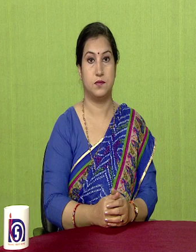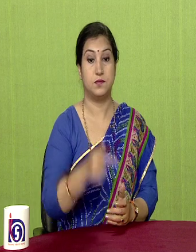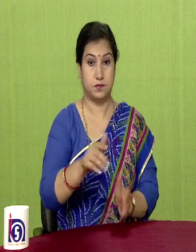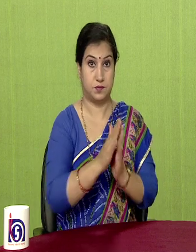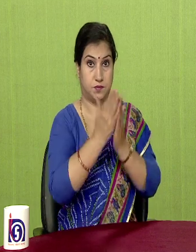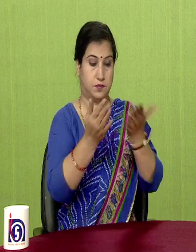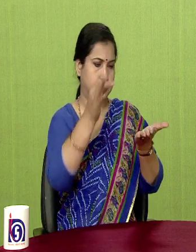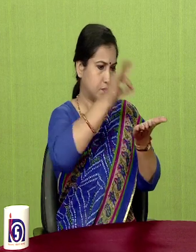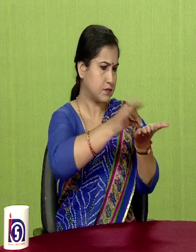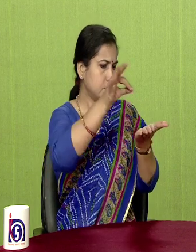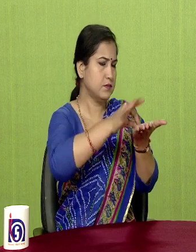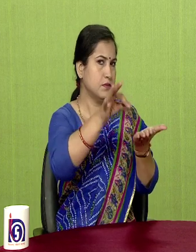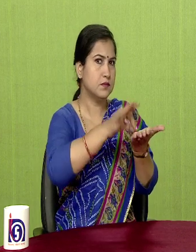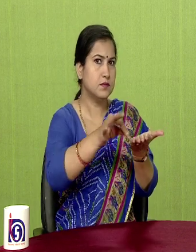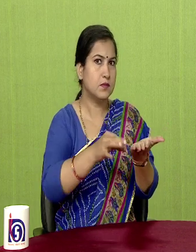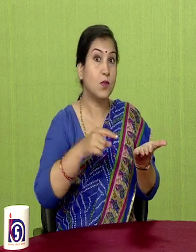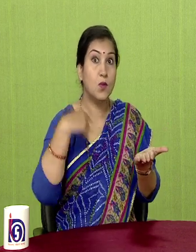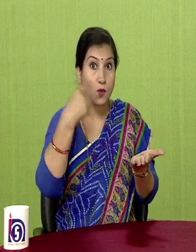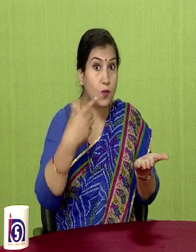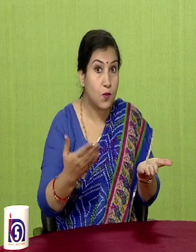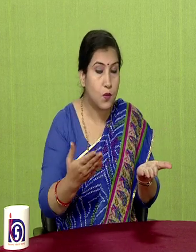जी, तुलसीदास ने।